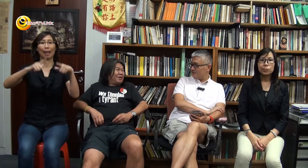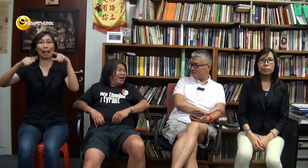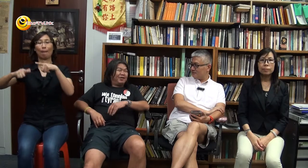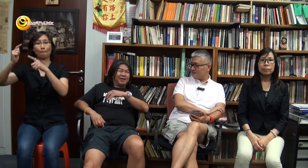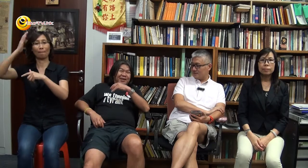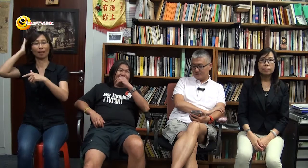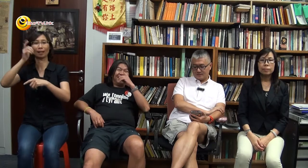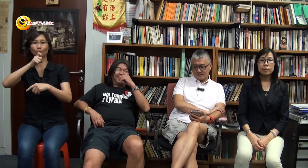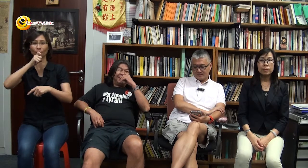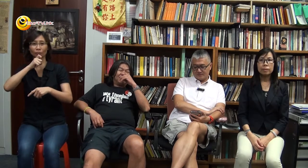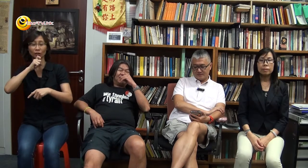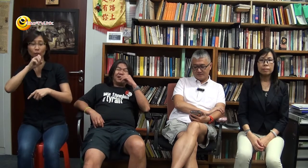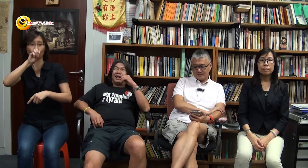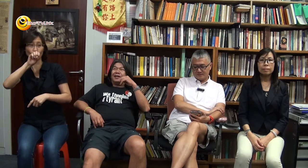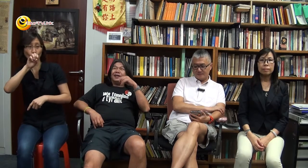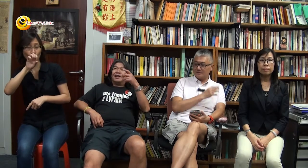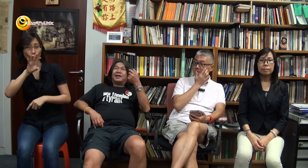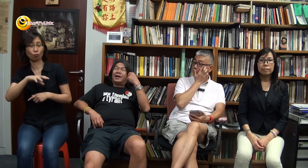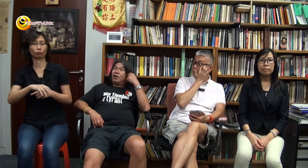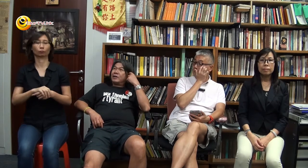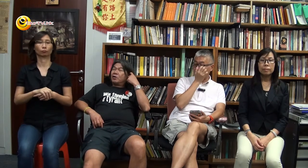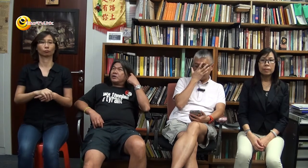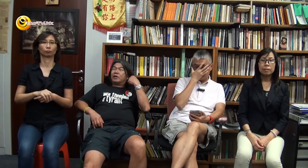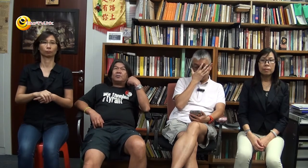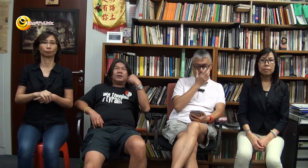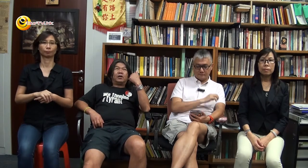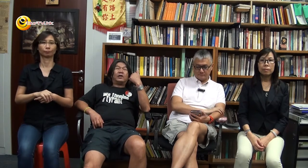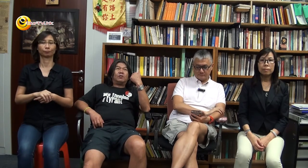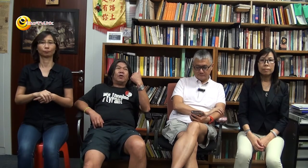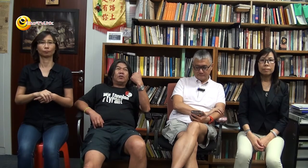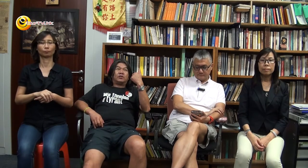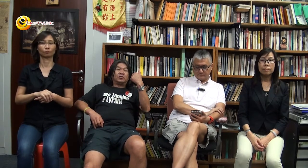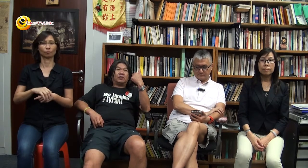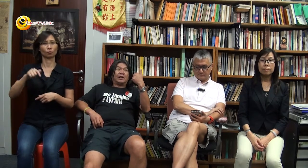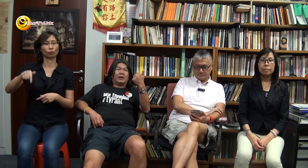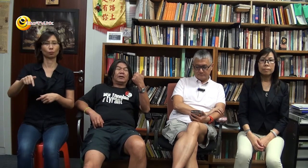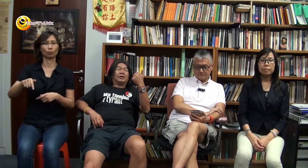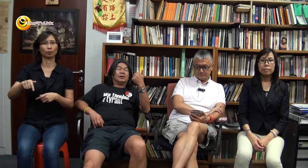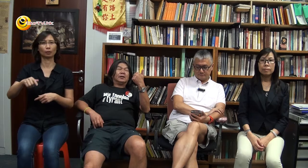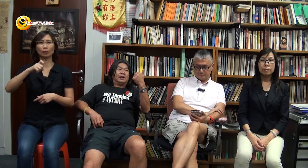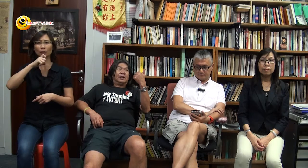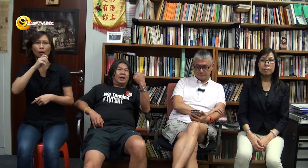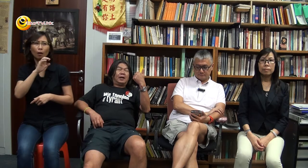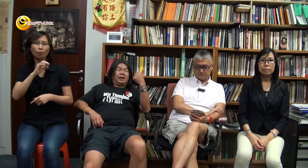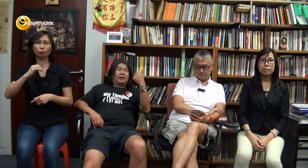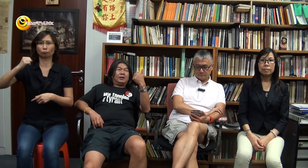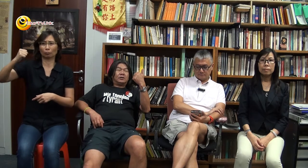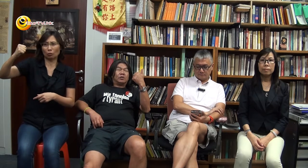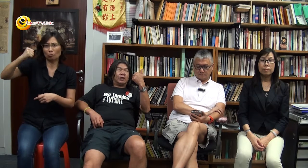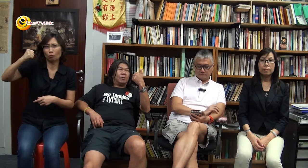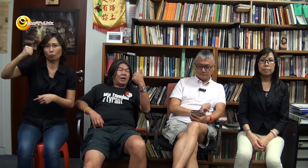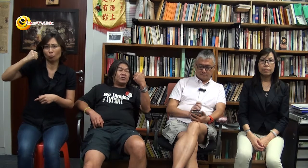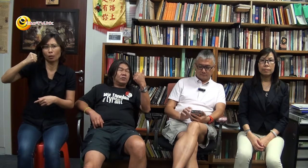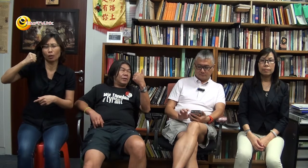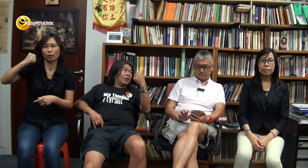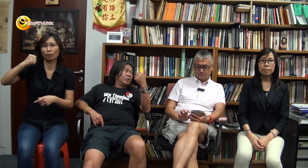都死成把口， 是啊， 那他，即在那個整個過程裡面，他有沒有盡到能力，是